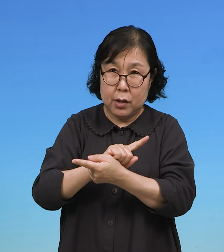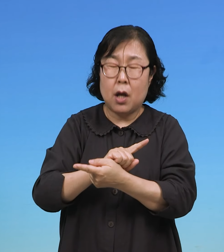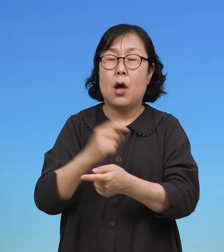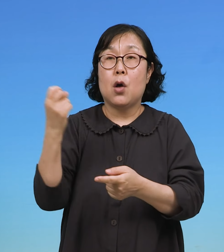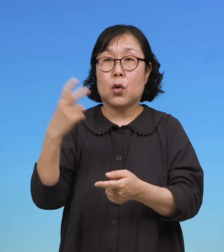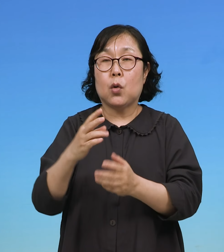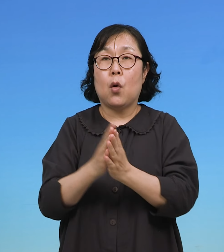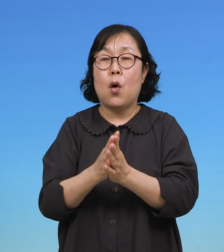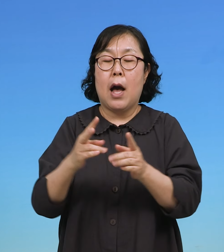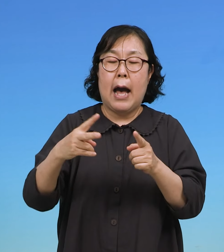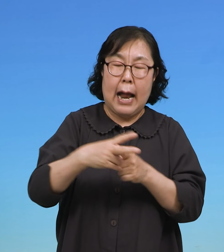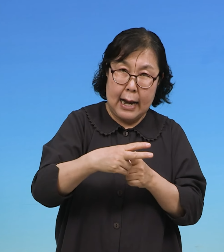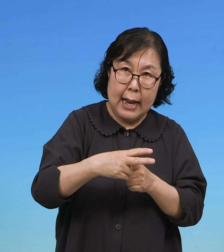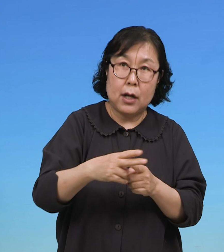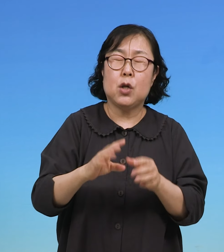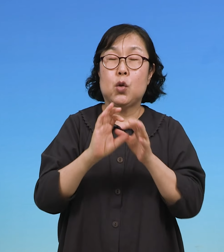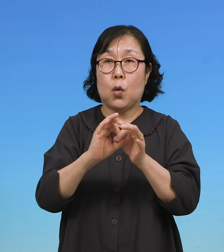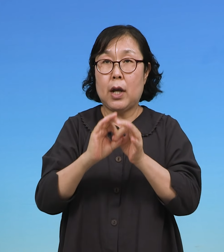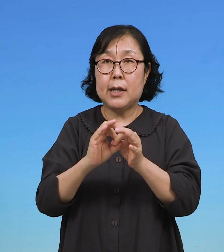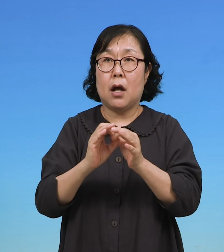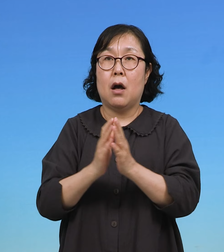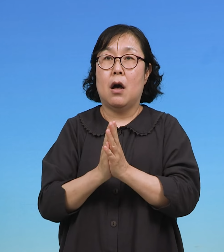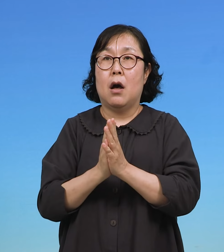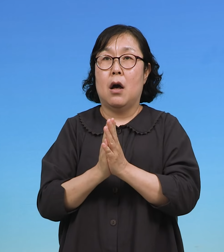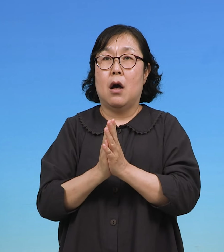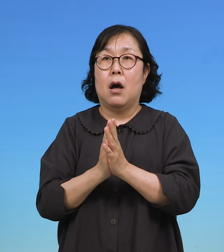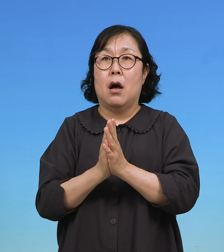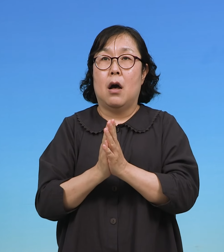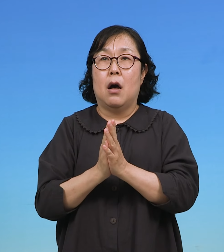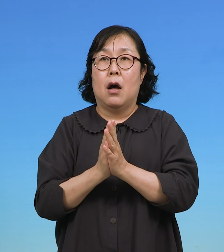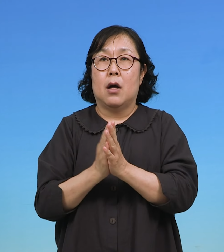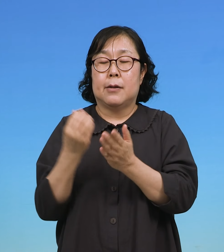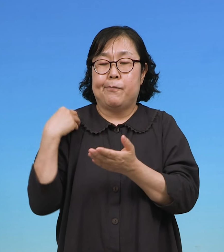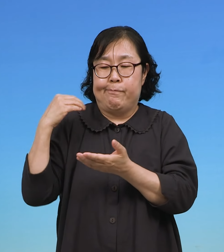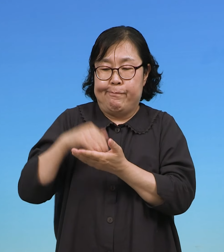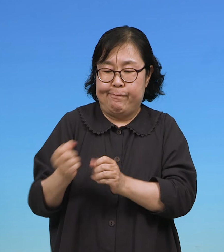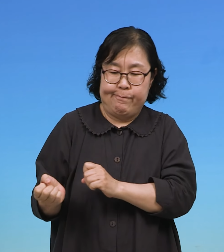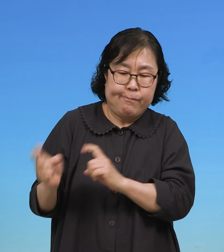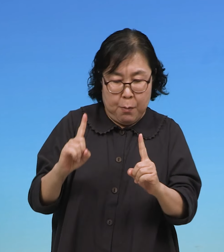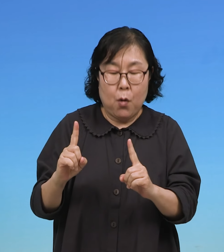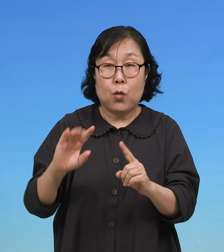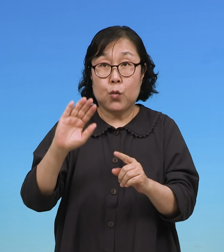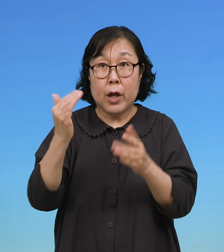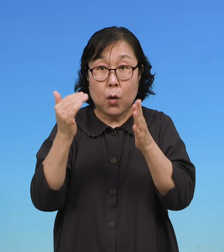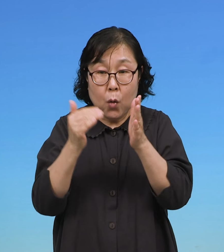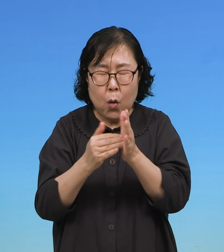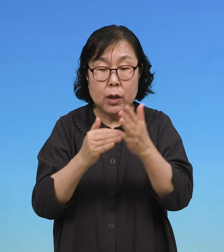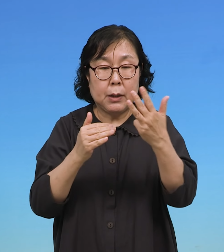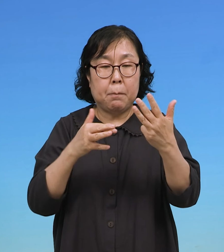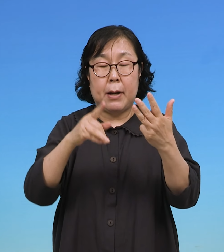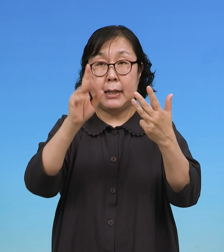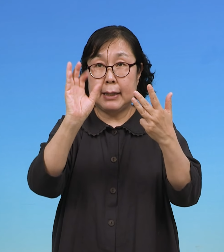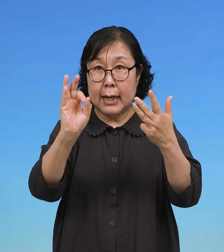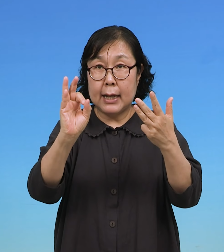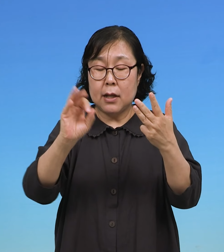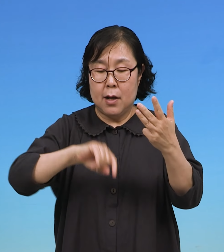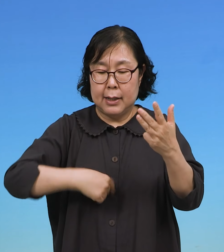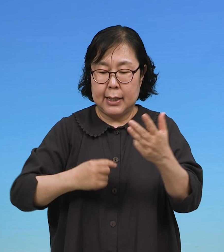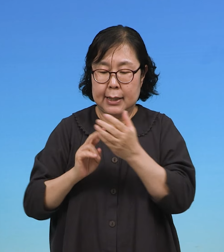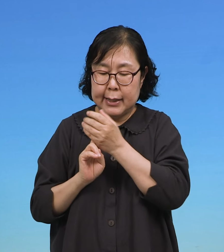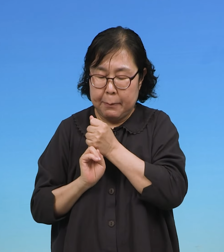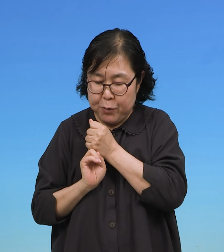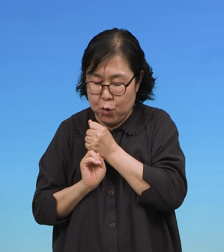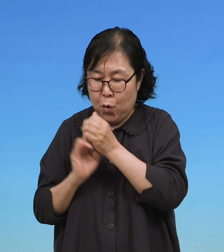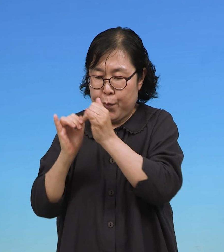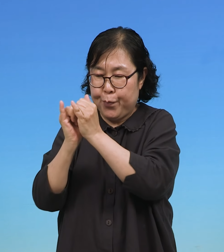통하여 완전한 하나님 자녀로서 그렇게 자리매김하는 은혜를 누렸는데 바로 그 다음 18장에서 하나님이